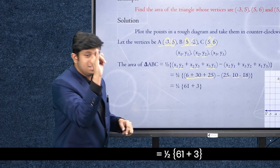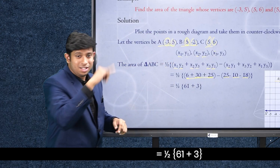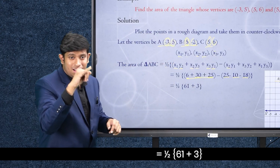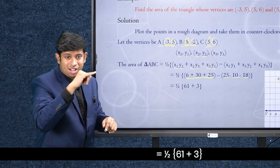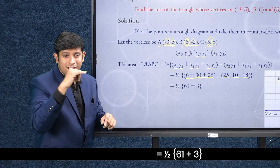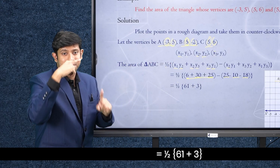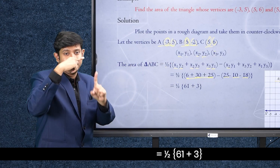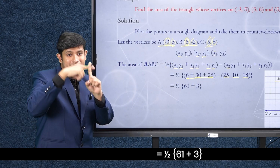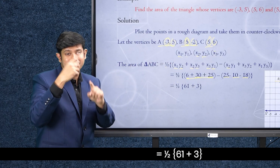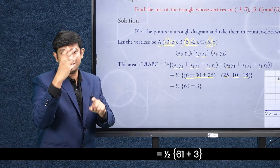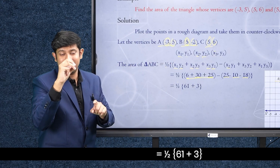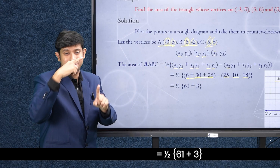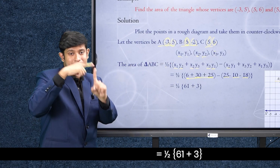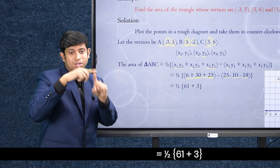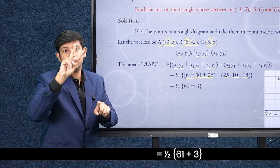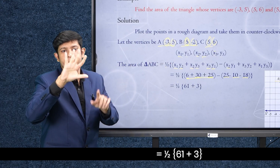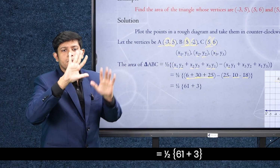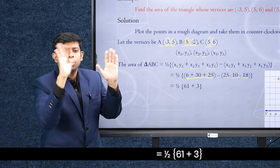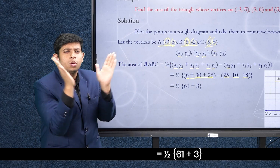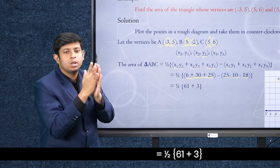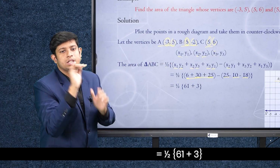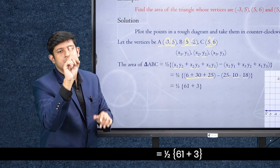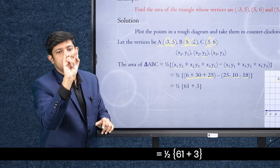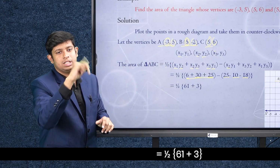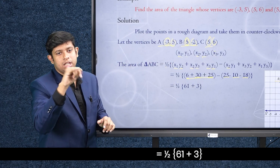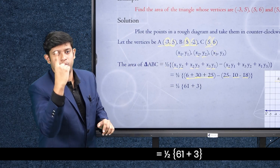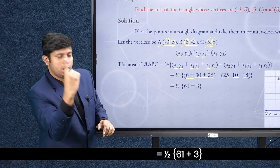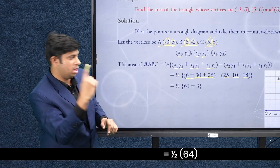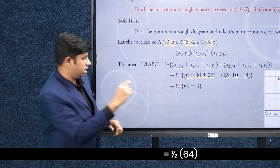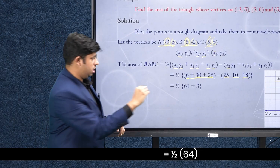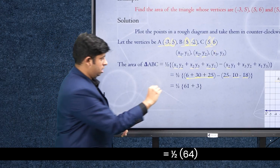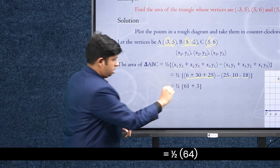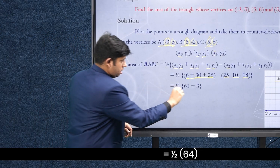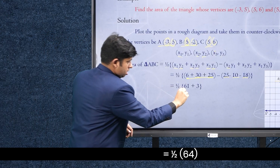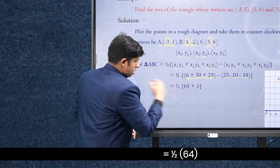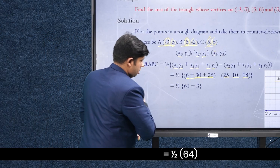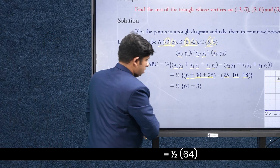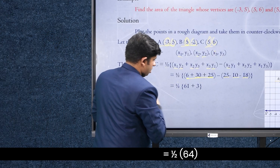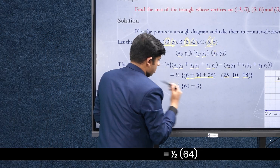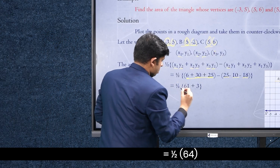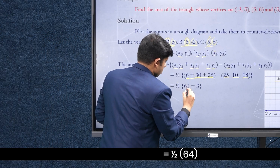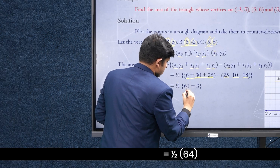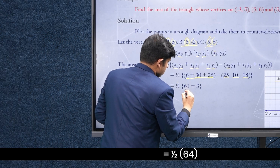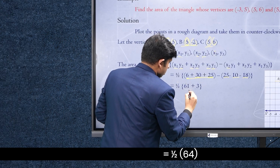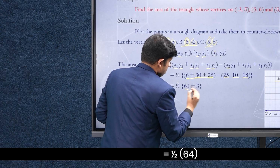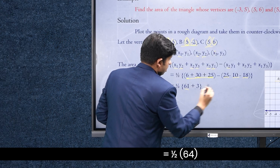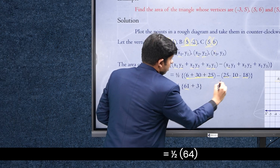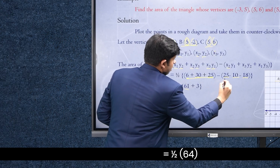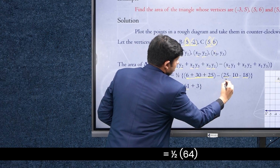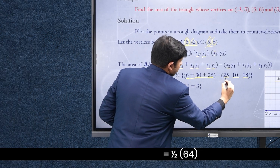That equals to half of 61 plus 3. That equals to half of 64.